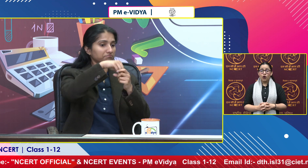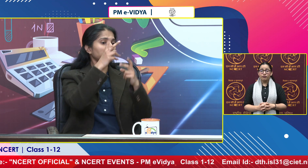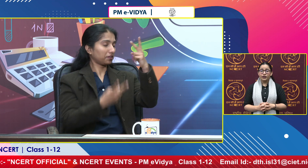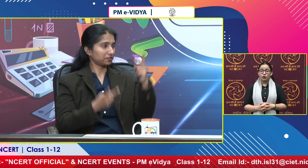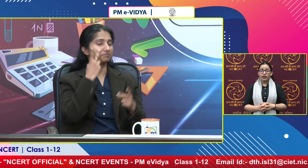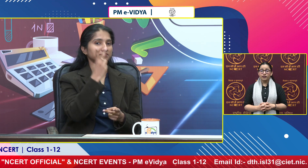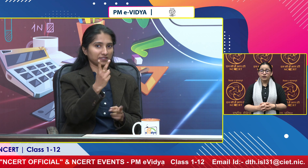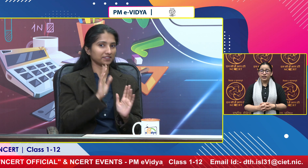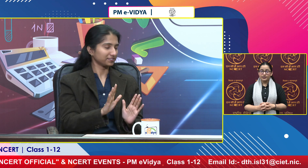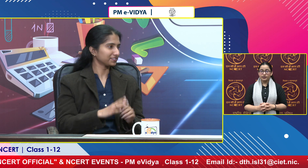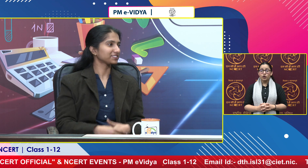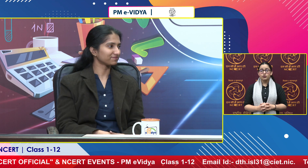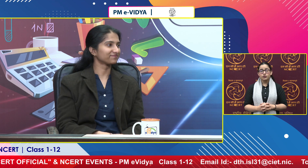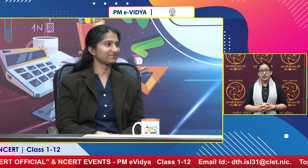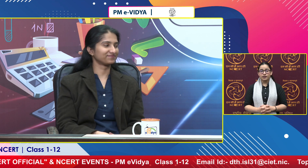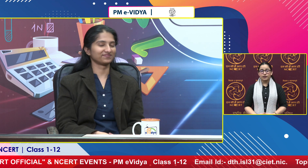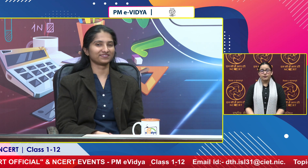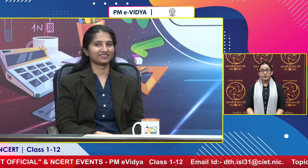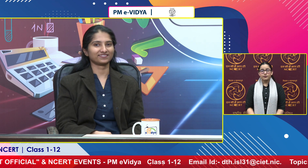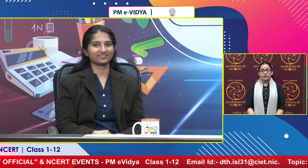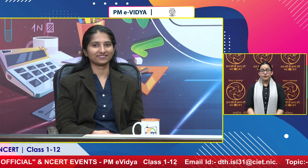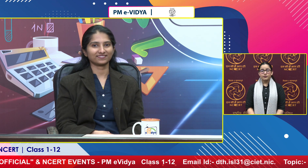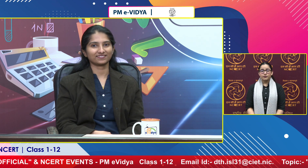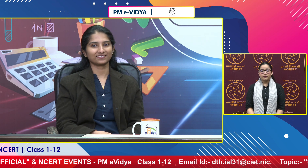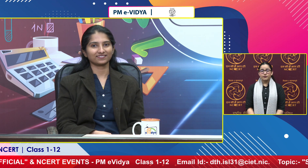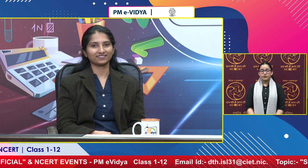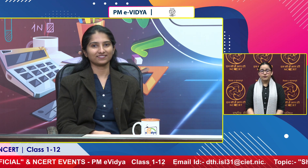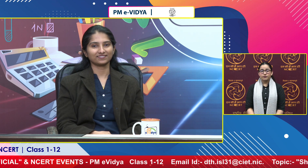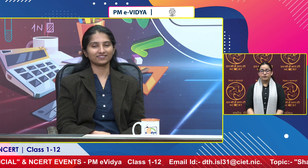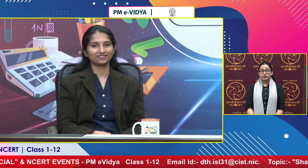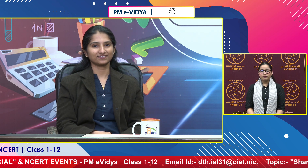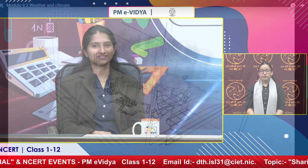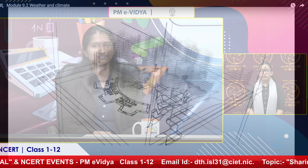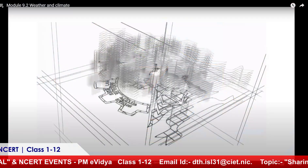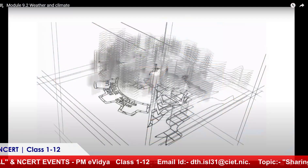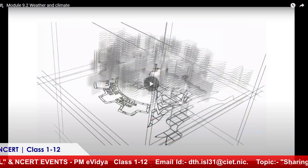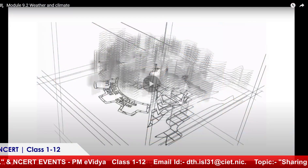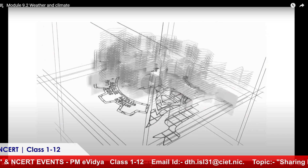हैं। आप वीडियो के अंदर देख सकते हैं और उसको सीख सकते हैं। जी।